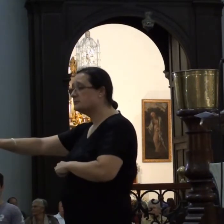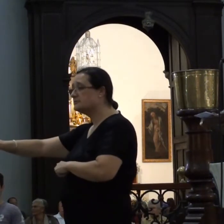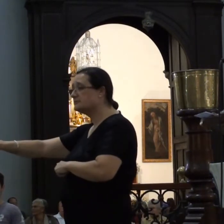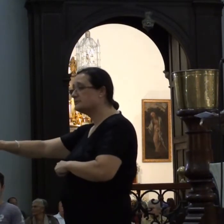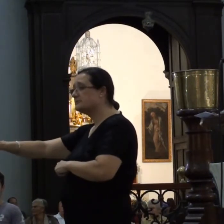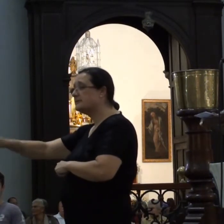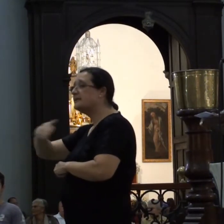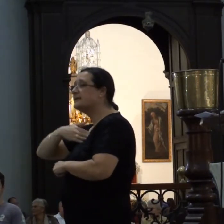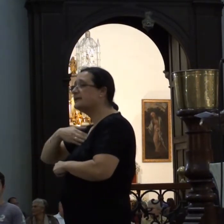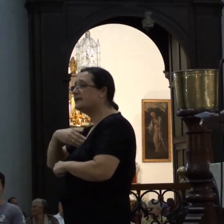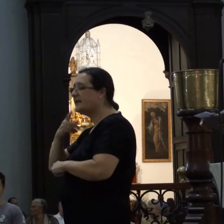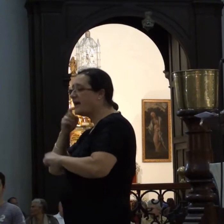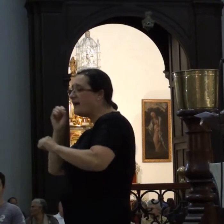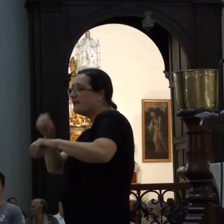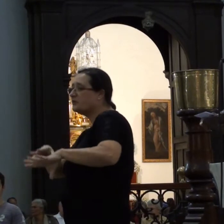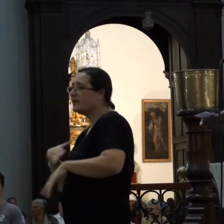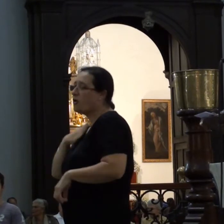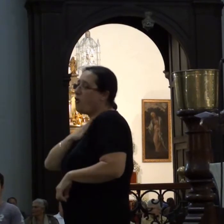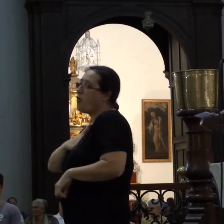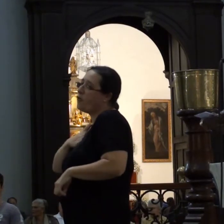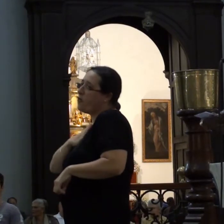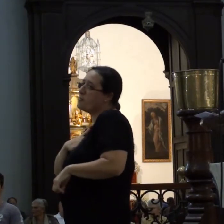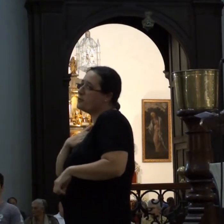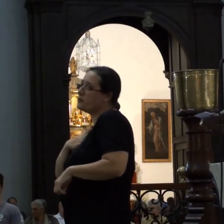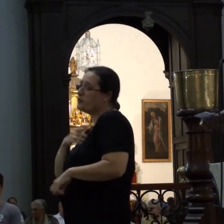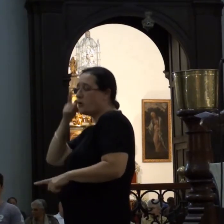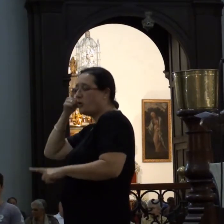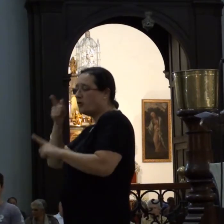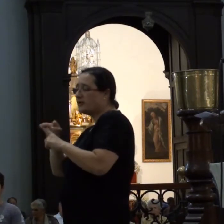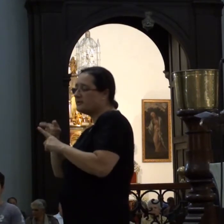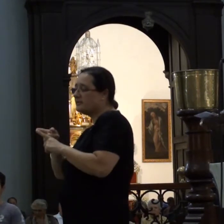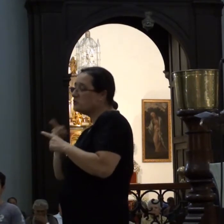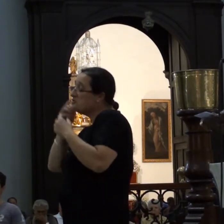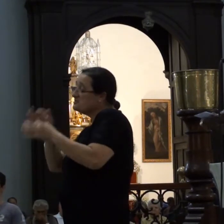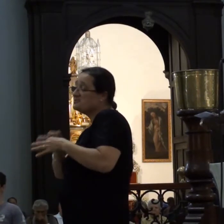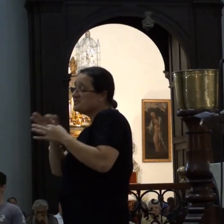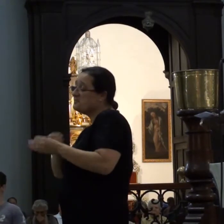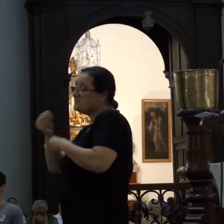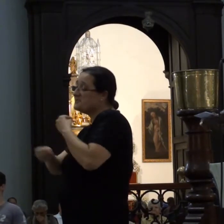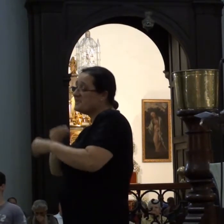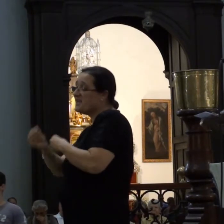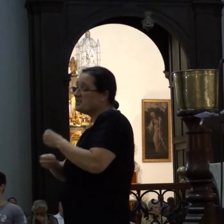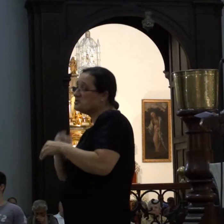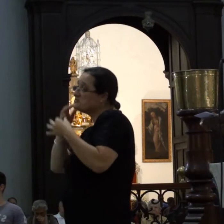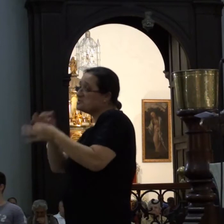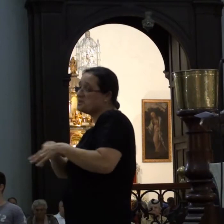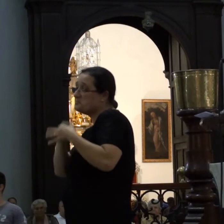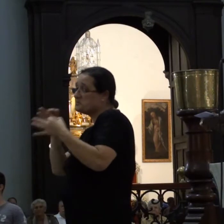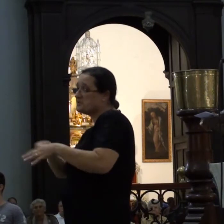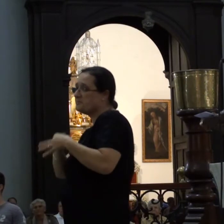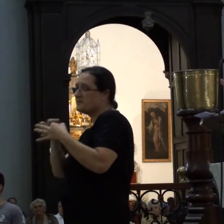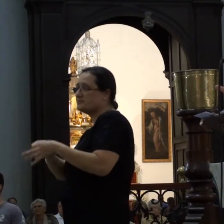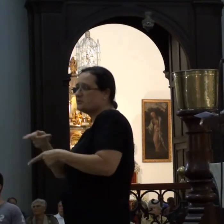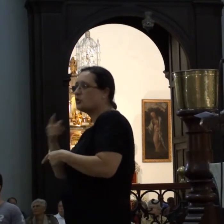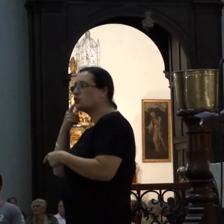abandonar el cómodo criterio Pastoral de siempre se ha hecho así invito a